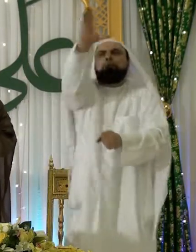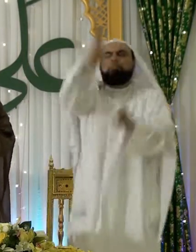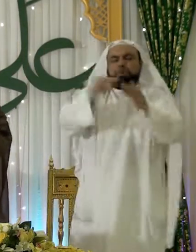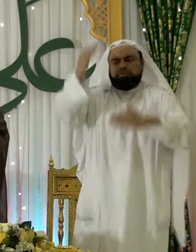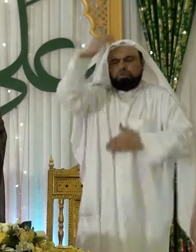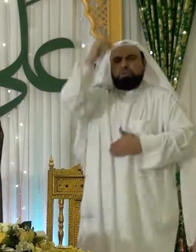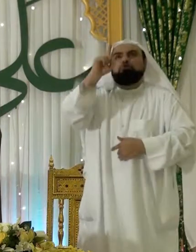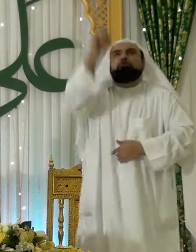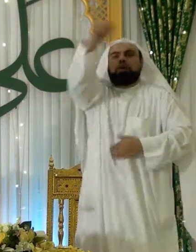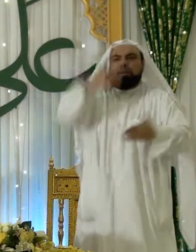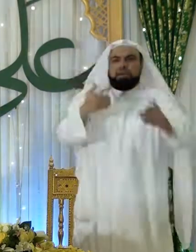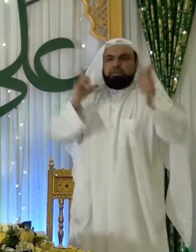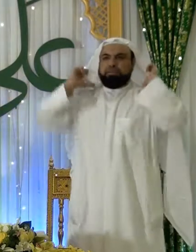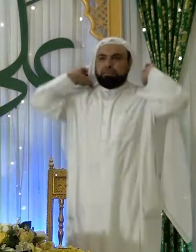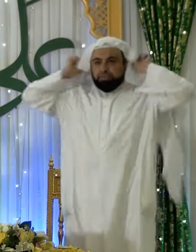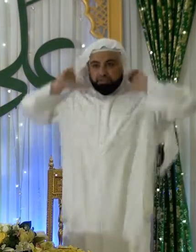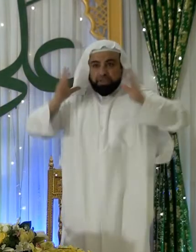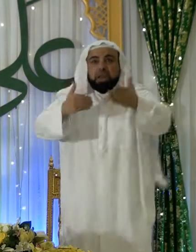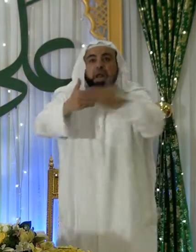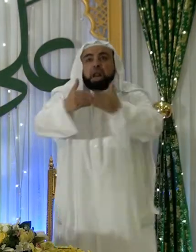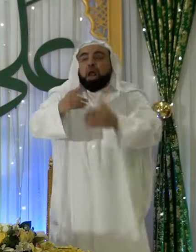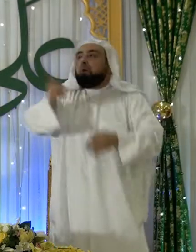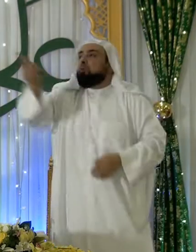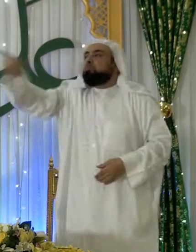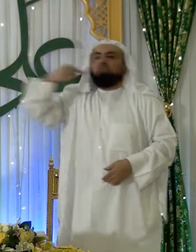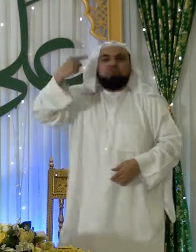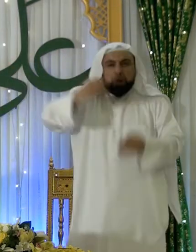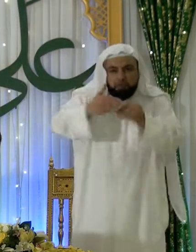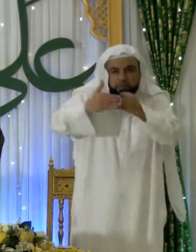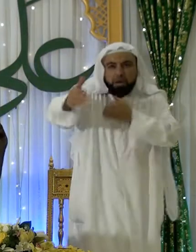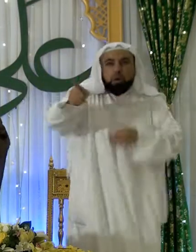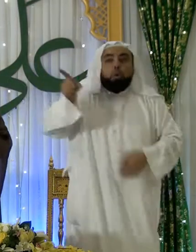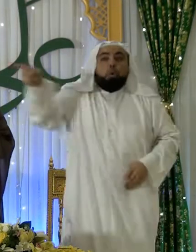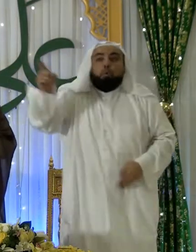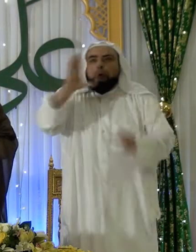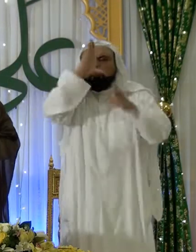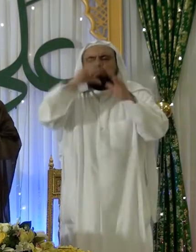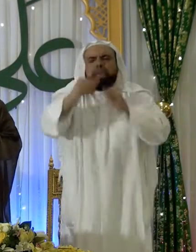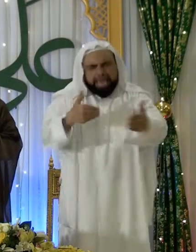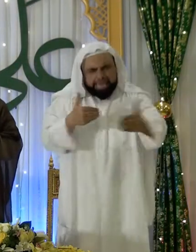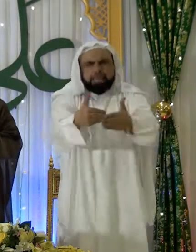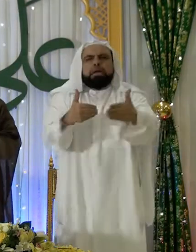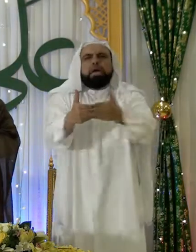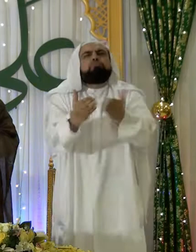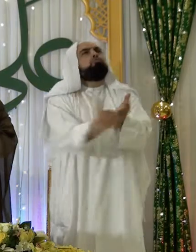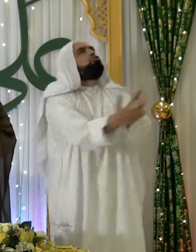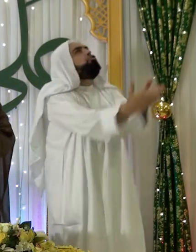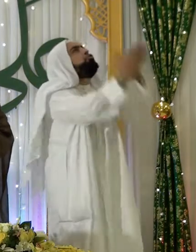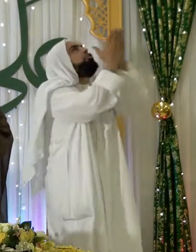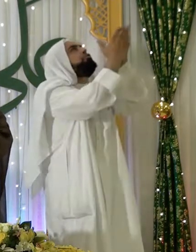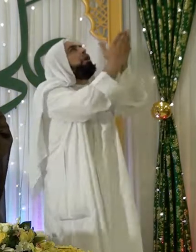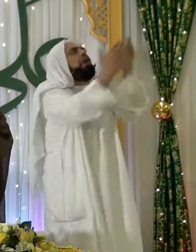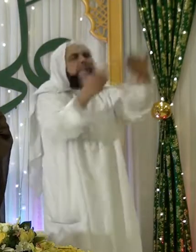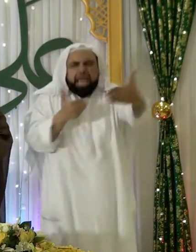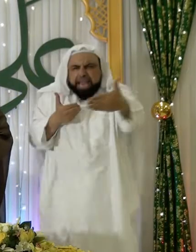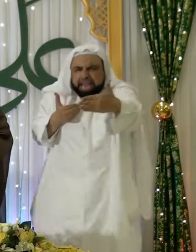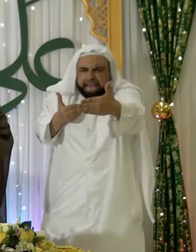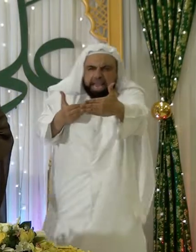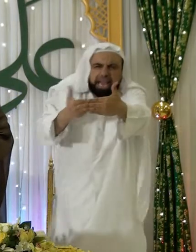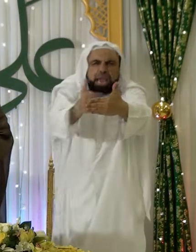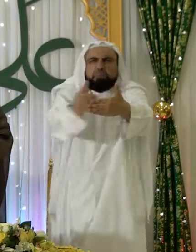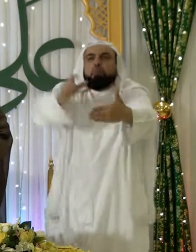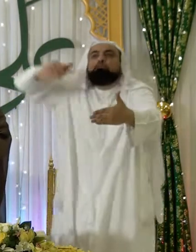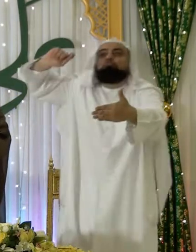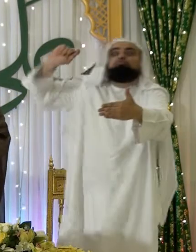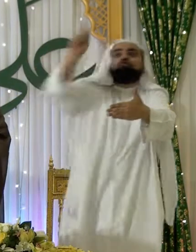قريب، إنهم يرونه بعيداً ونراه قريباً قريباً إن شاء